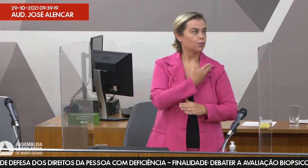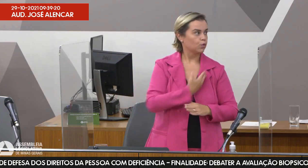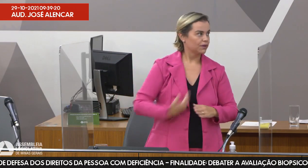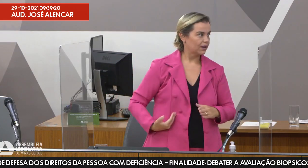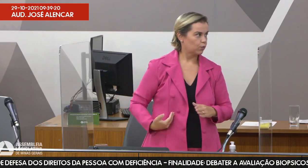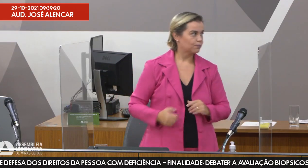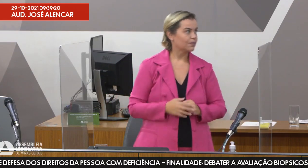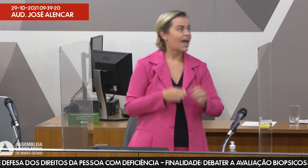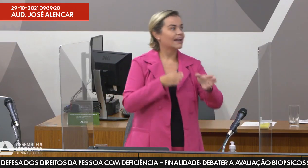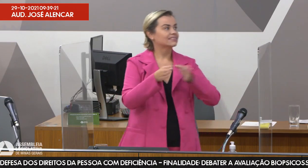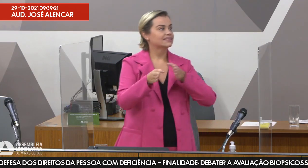espaços edificados